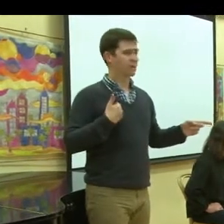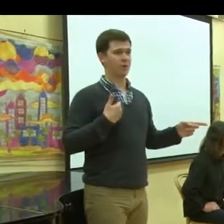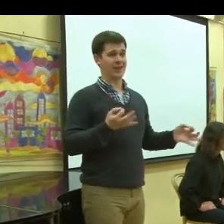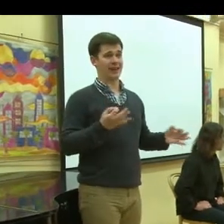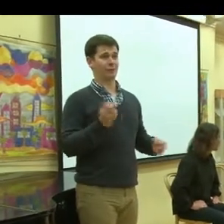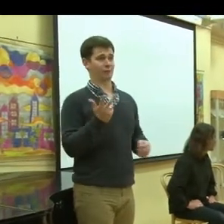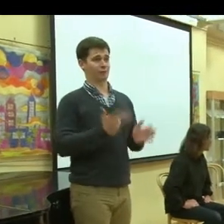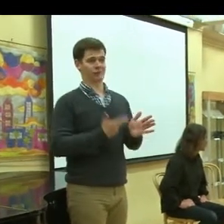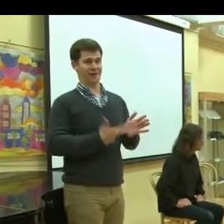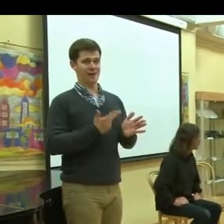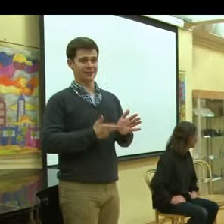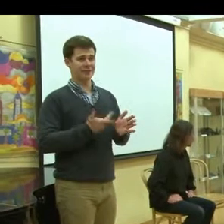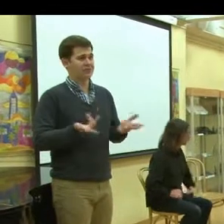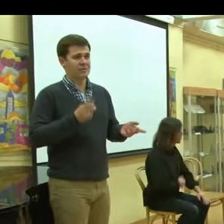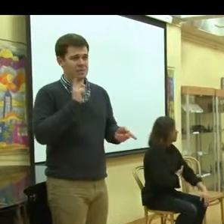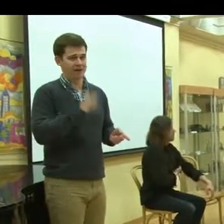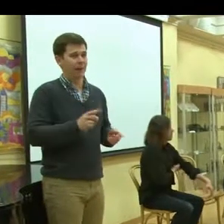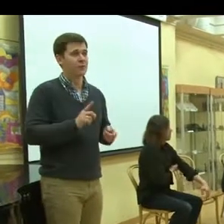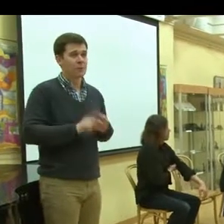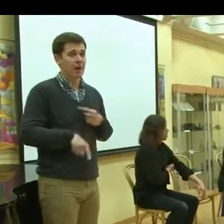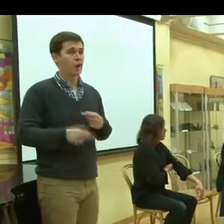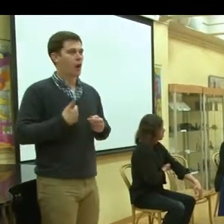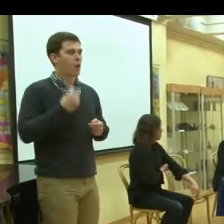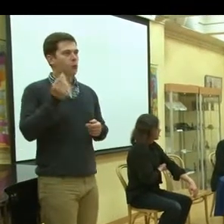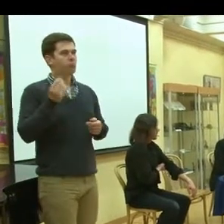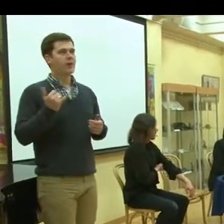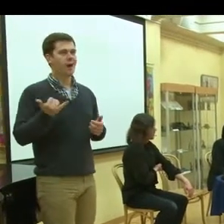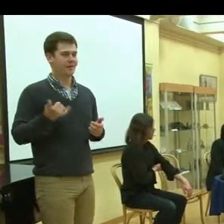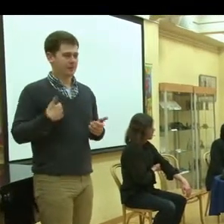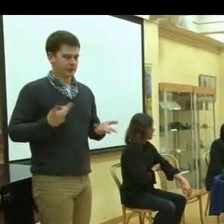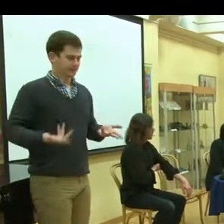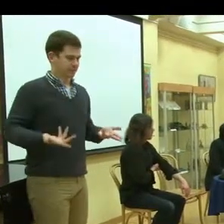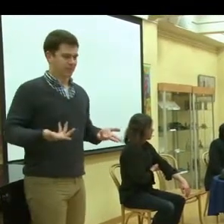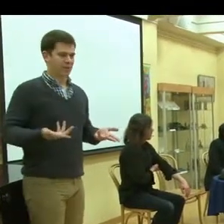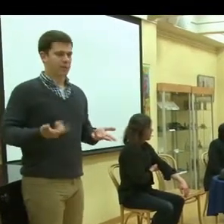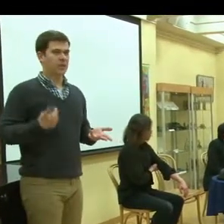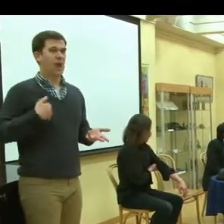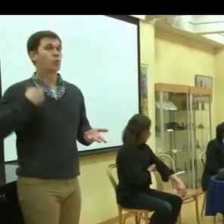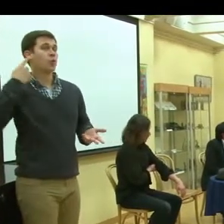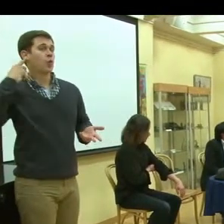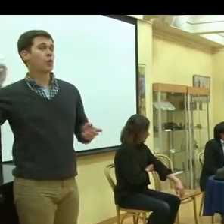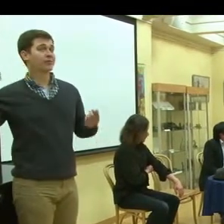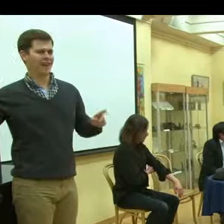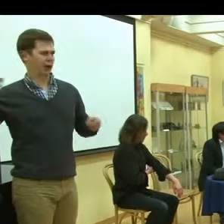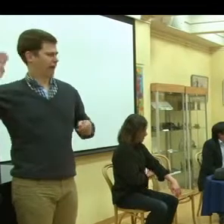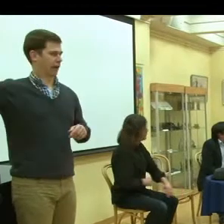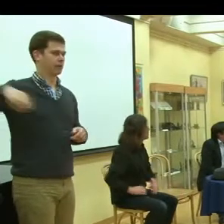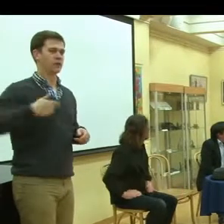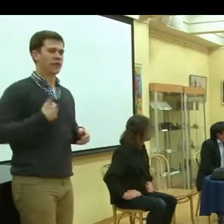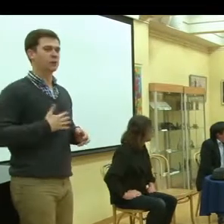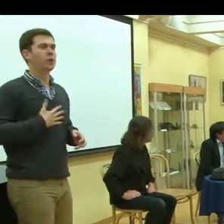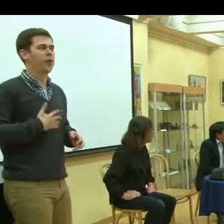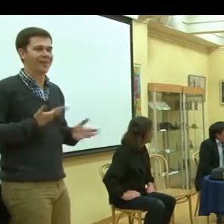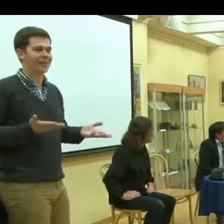trzecim zajęciach dzisiaj, więc ja na razie się skupiam głównie na tym właśnie, żeby jeszcze nie słucham muzyki, tylko staram się